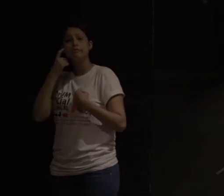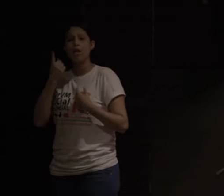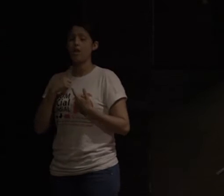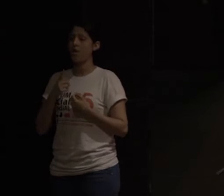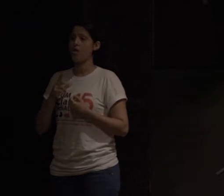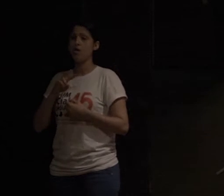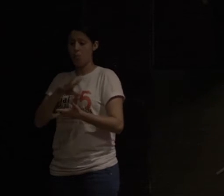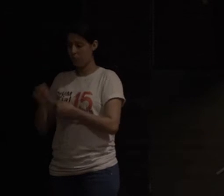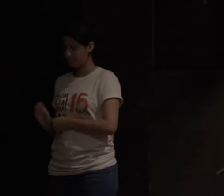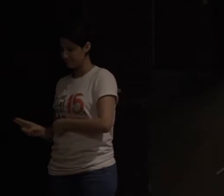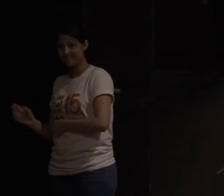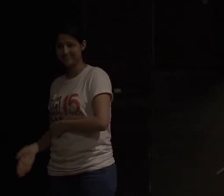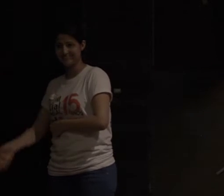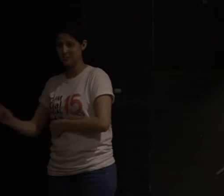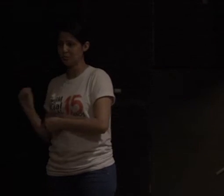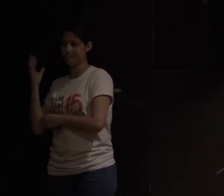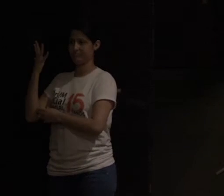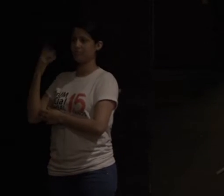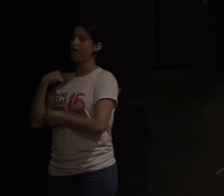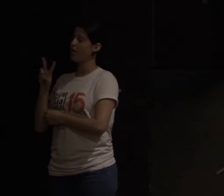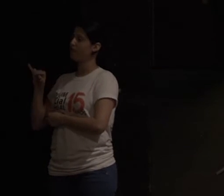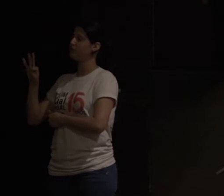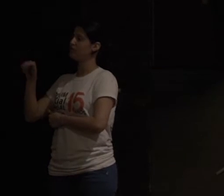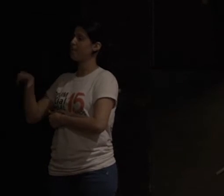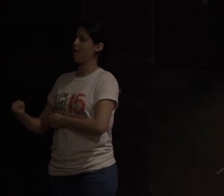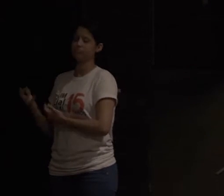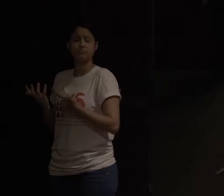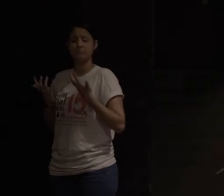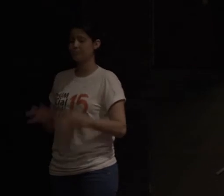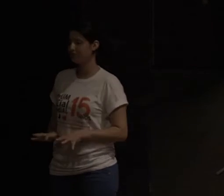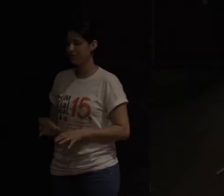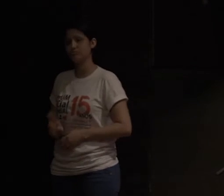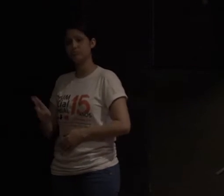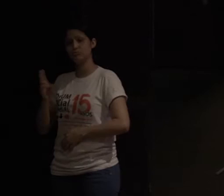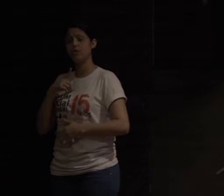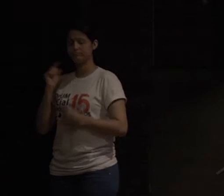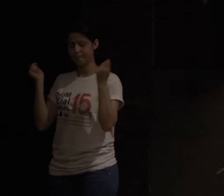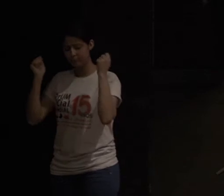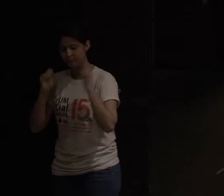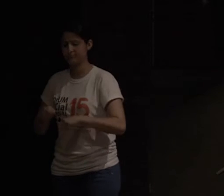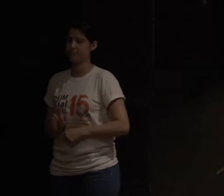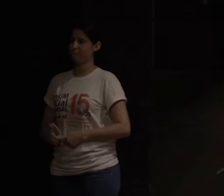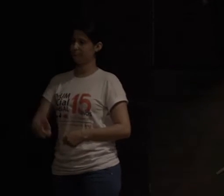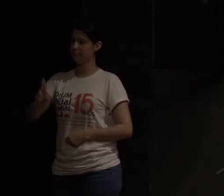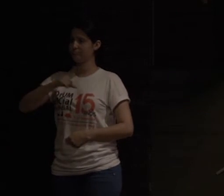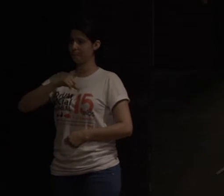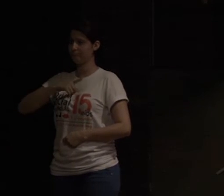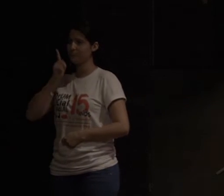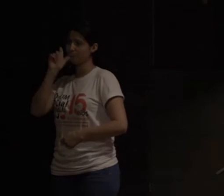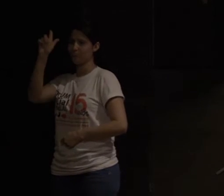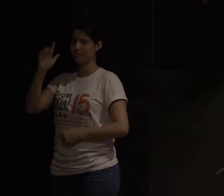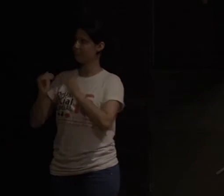Eu não quero ser vítima. Eu quero estar na capacidade de poder resistir exatamente